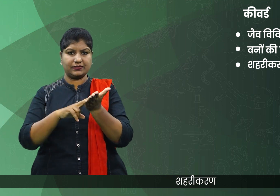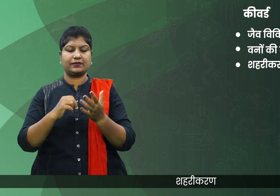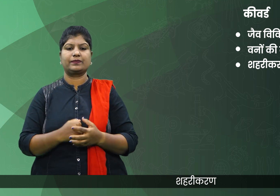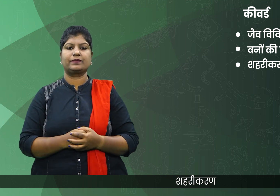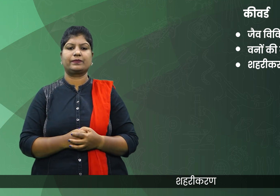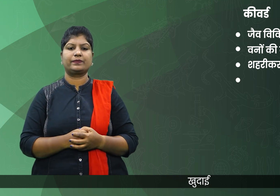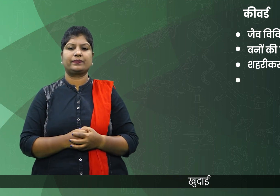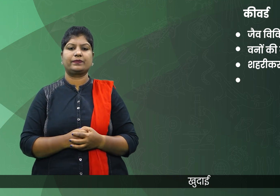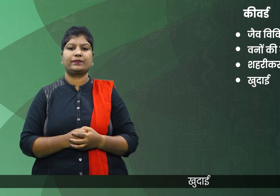खुदाई